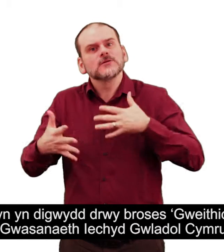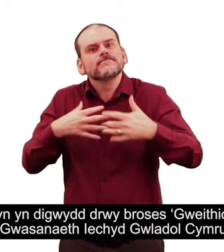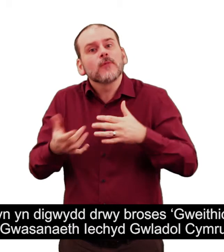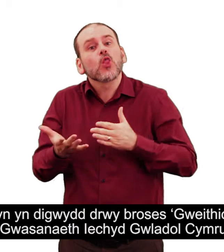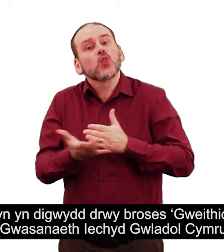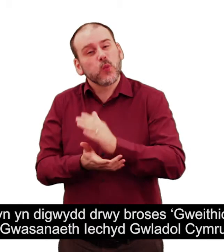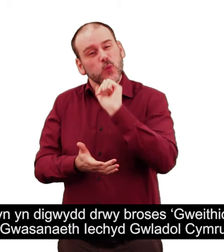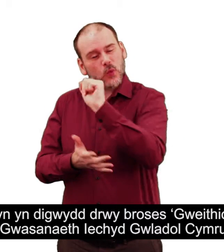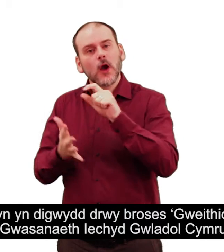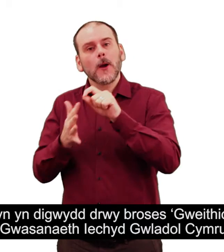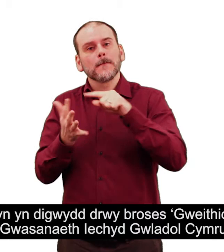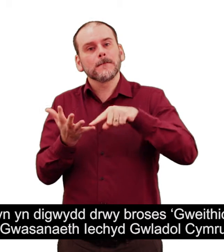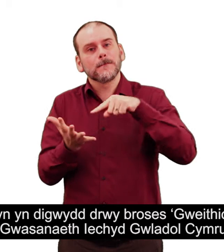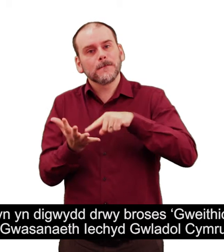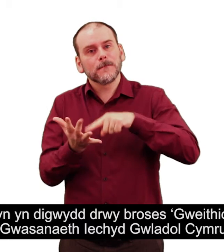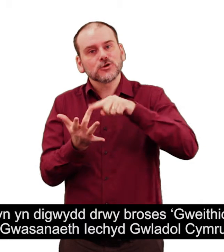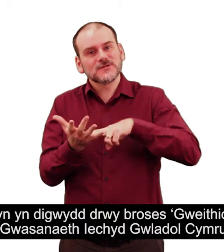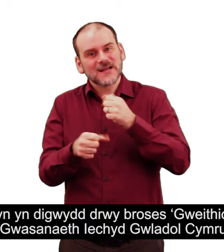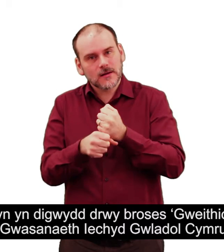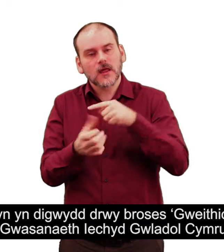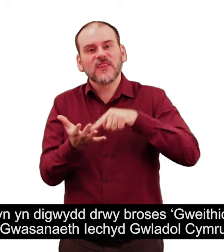wella Gwasanaeth Iechyd Gwladol Cymru.